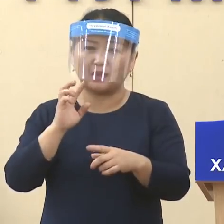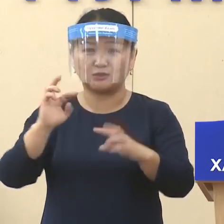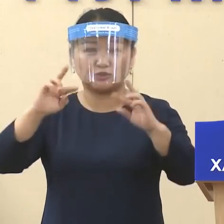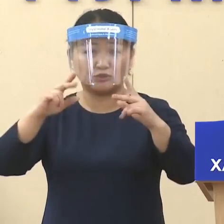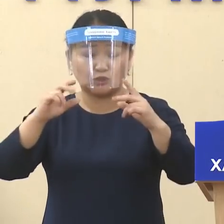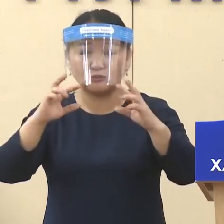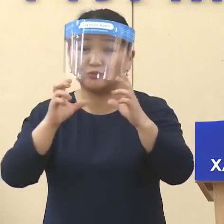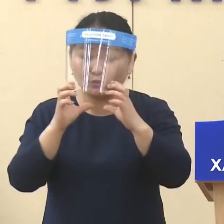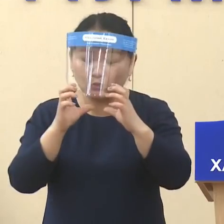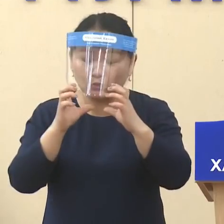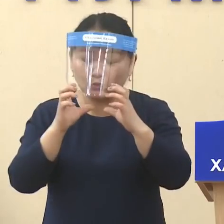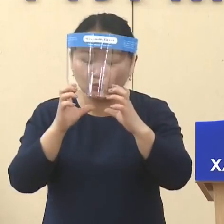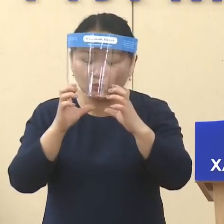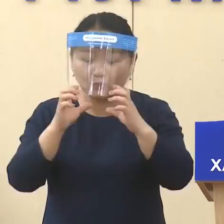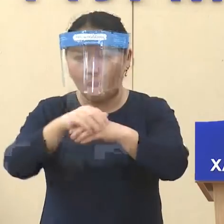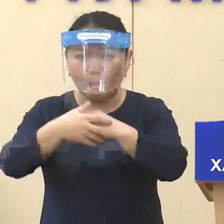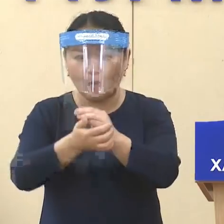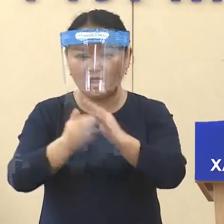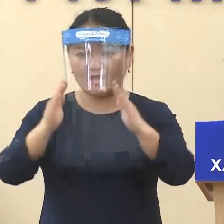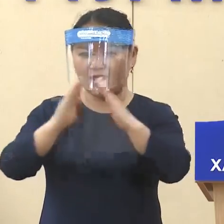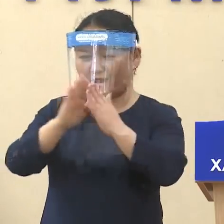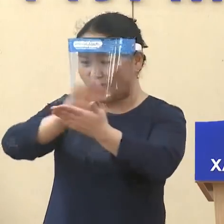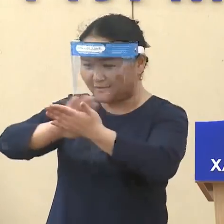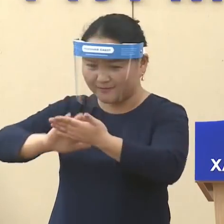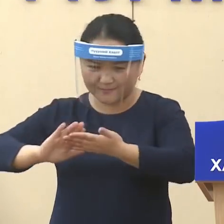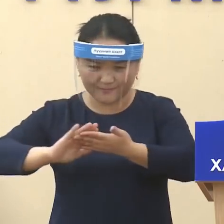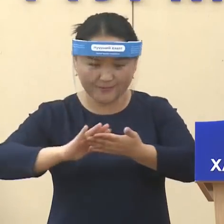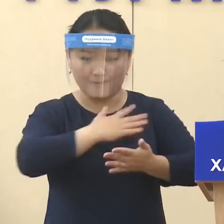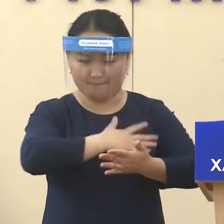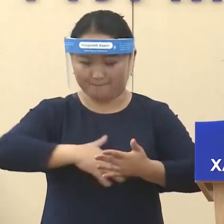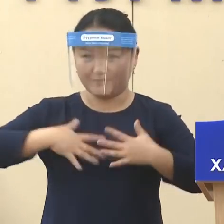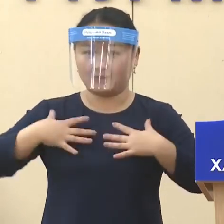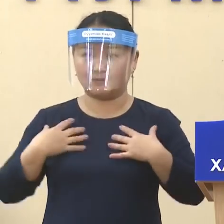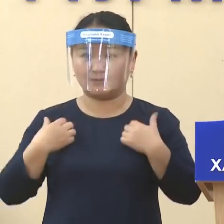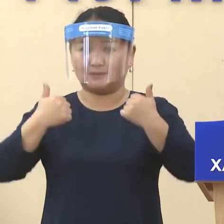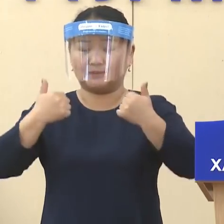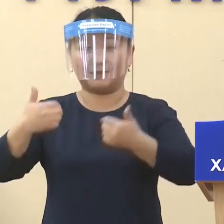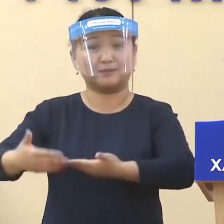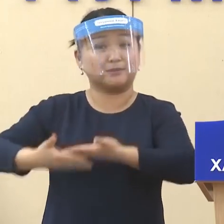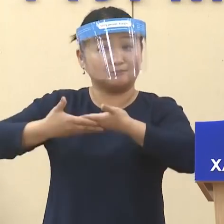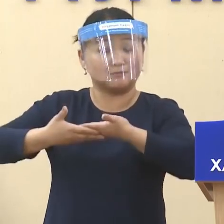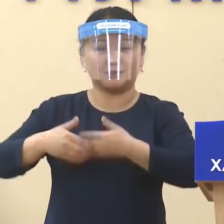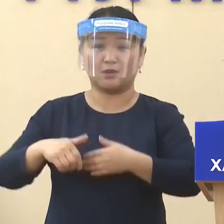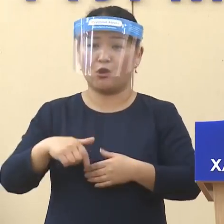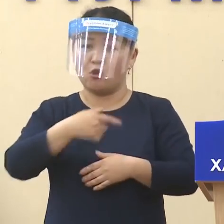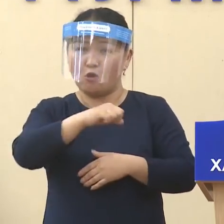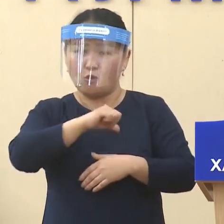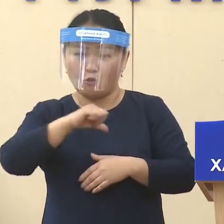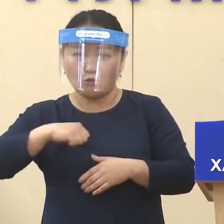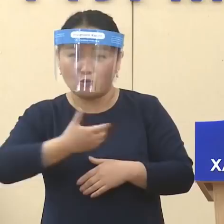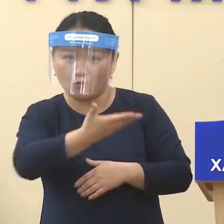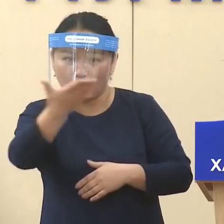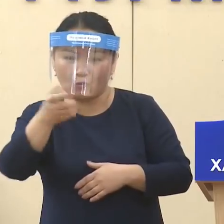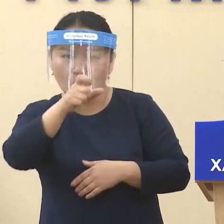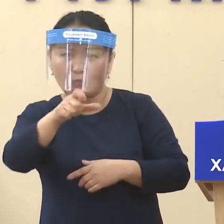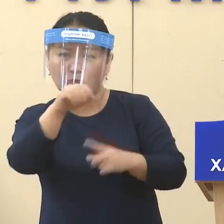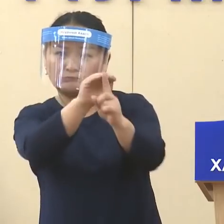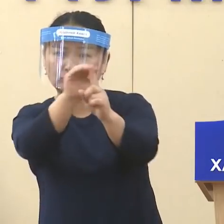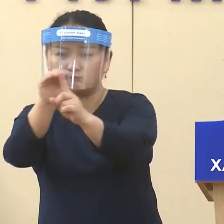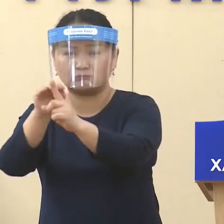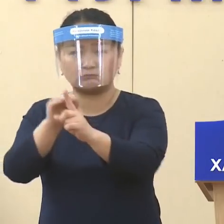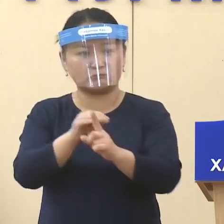угаах, гэр орондоо агааржуулт хийх, биеийн дархлаагаа сэргээх, за өөрсдөө болон бусдад хяналт тавих, үр